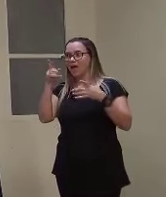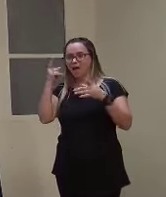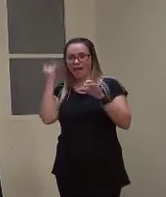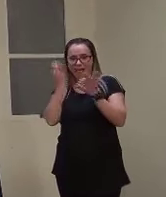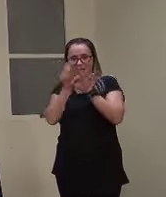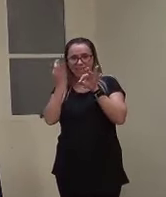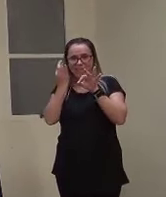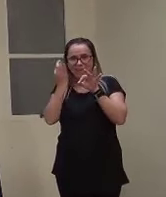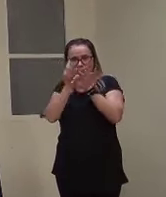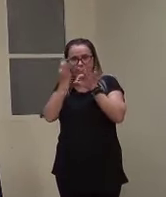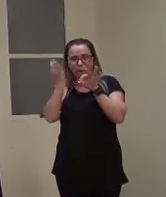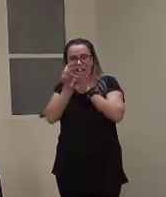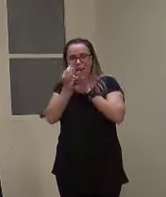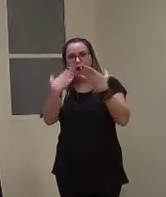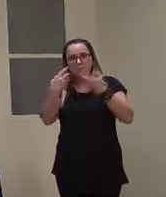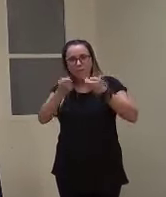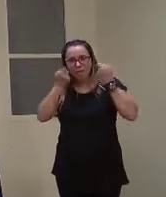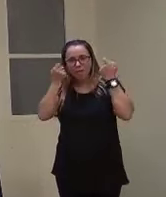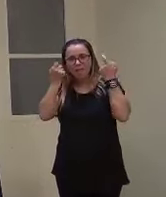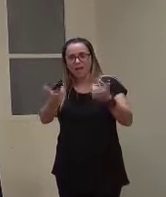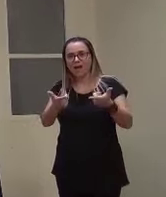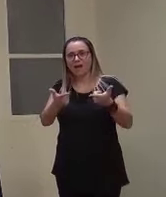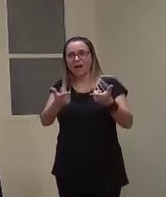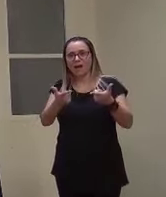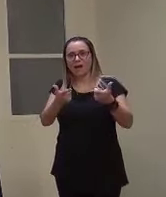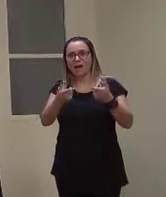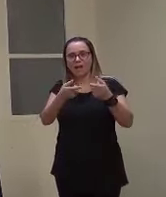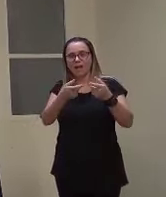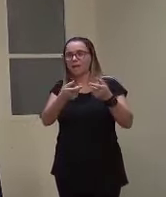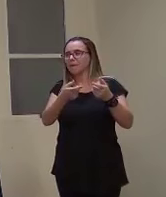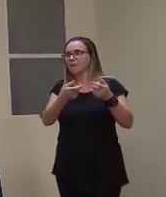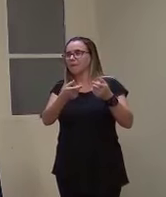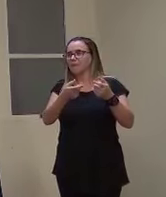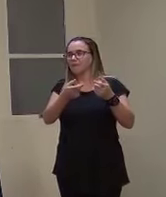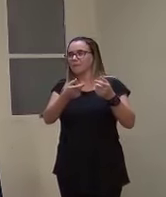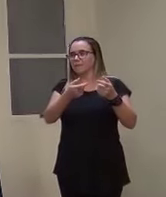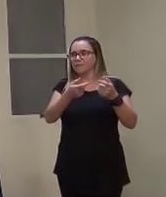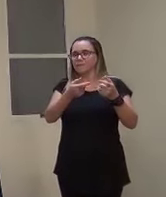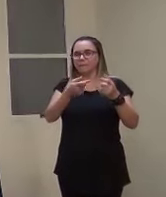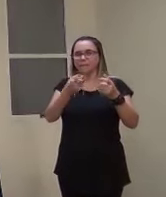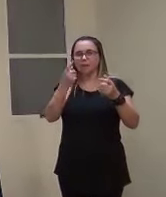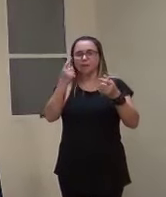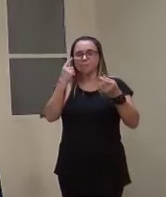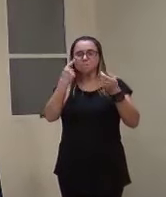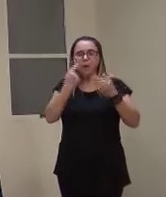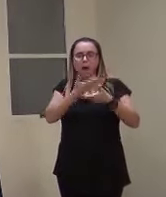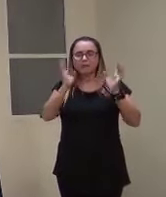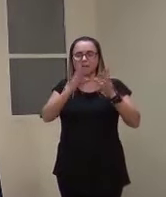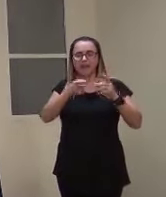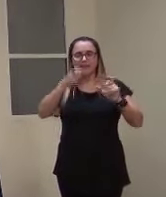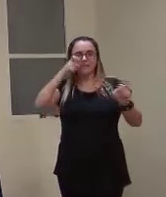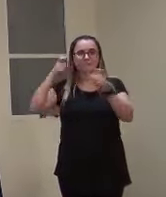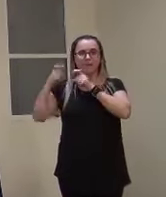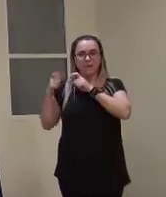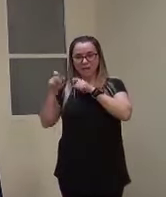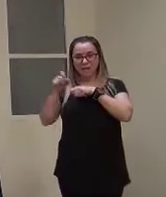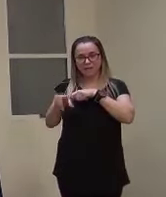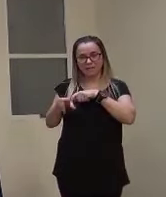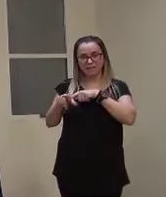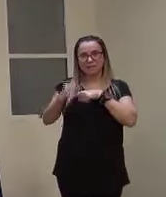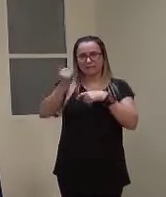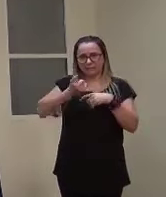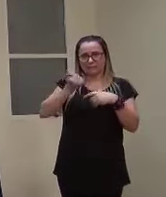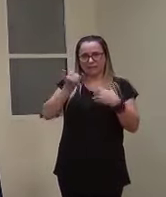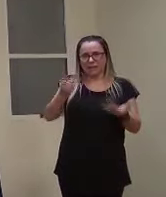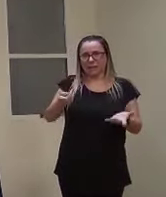aportar es intentar ir formalizando las experiencias que si efectivamente ocurren